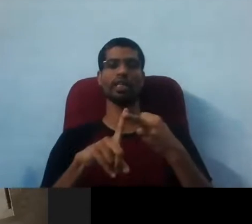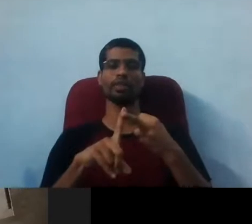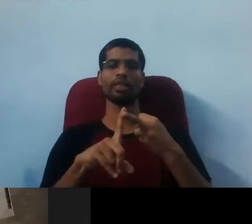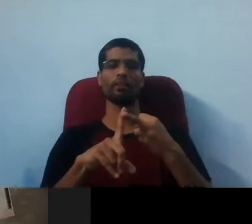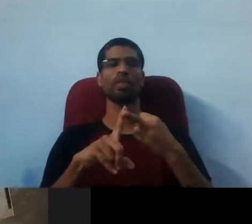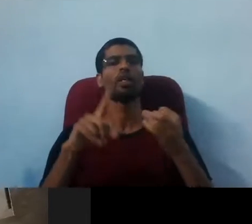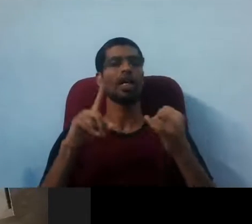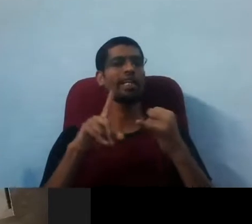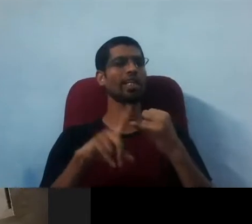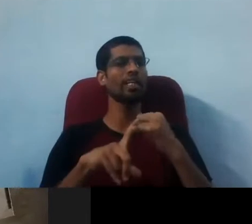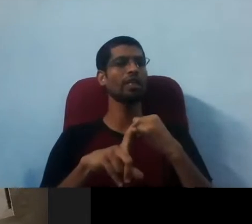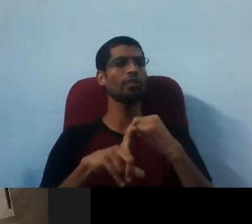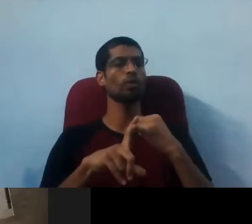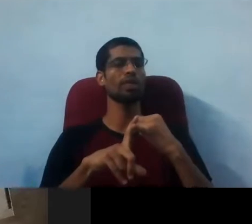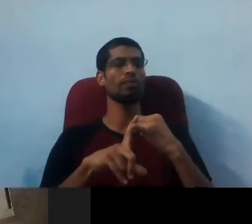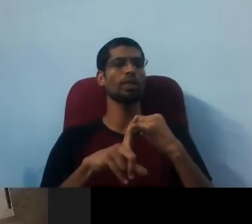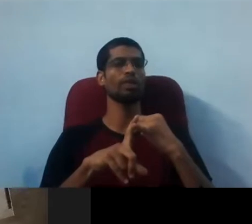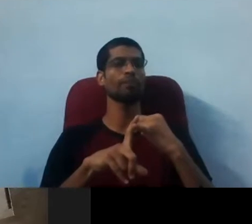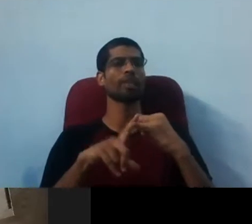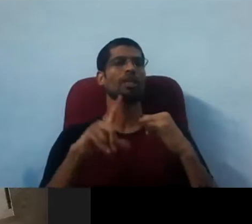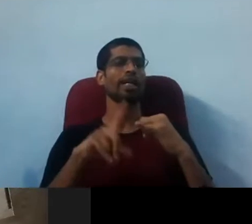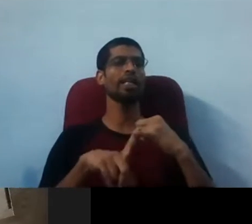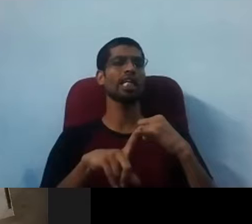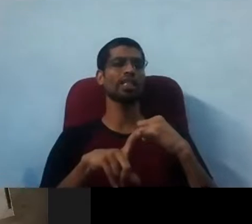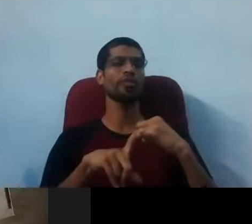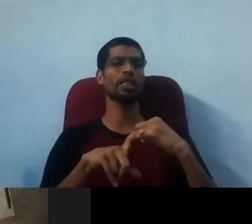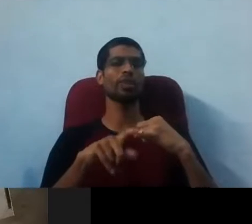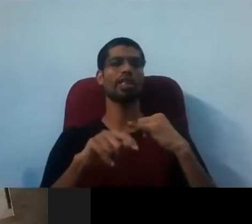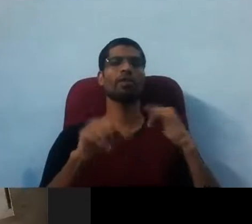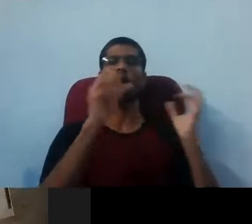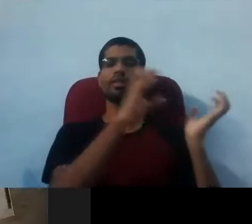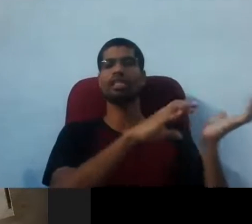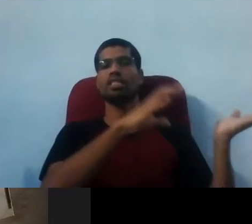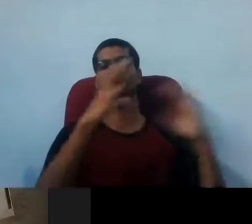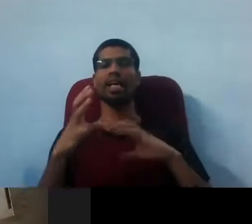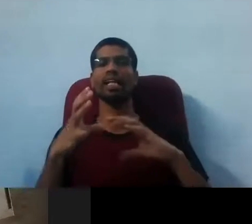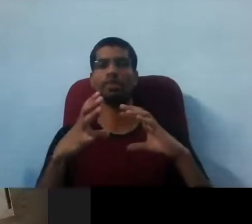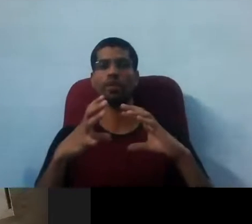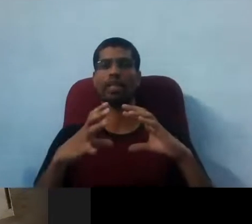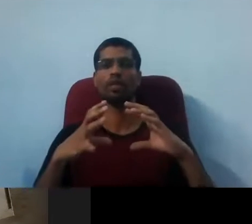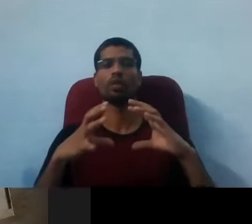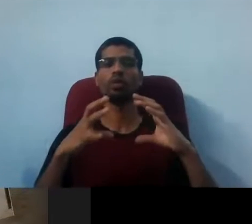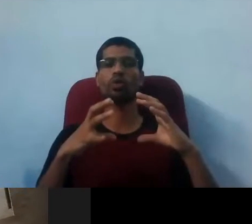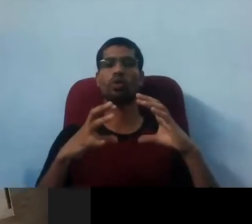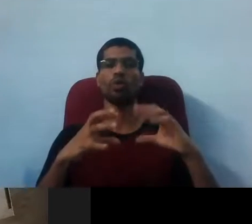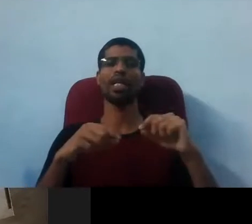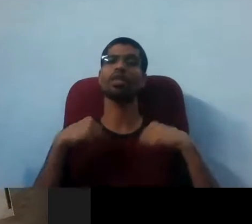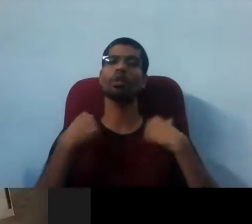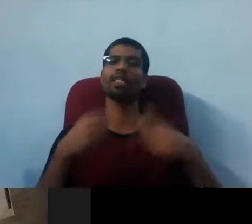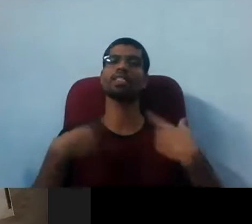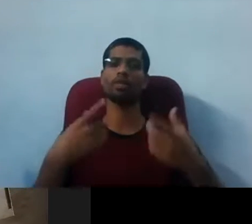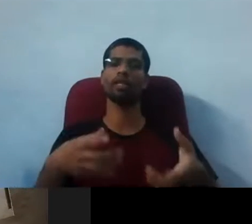रिएक्टिविटी, लो रिएक्टिविटी। हाई रिएक्टिविटी में हम लोग क्या कर रहे थे, हाई रिएक्टिविटी में केवल ऑक्साइड्स और हैलाइड्स जो है